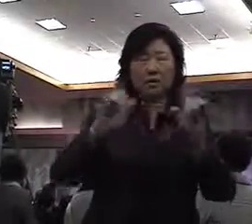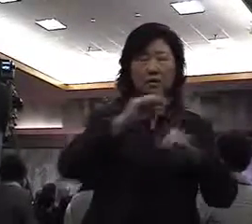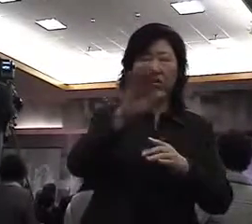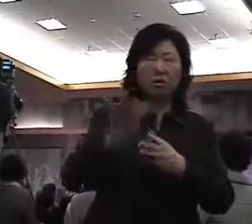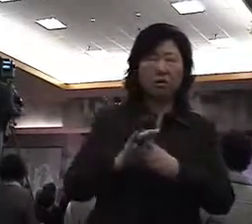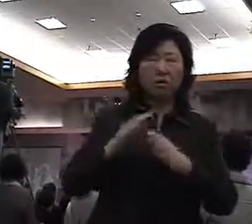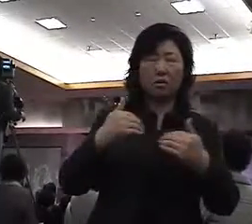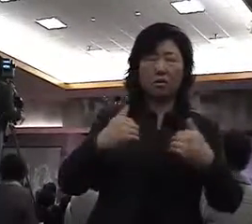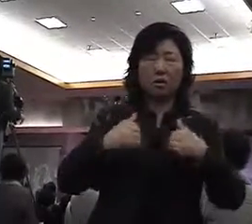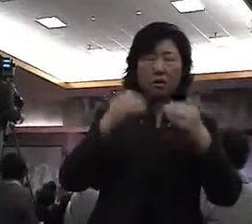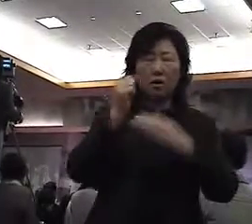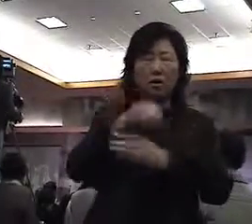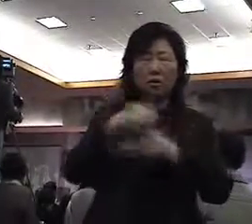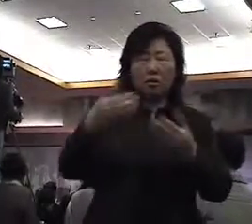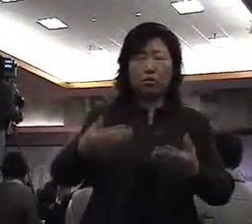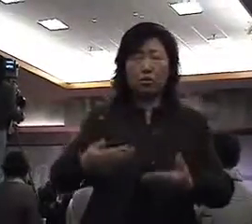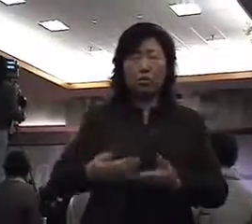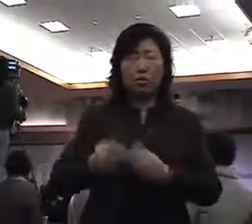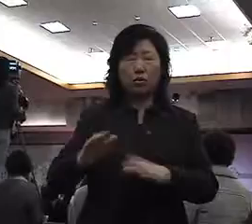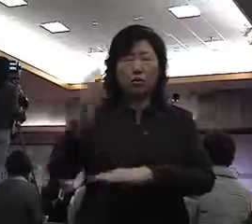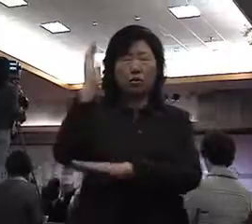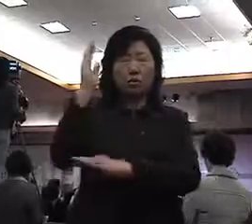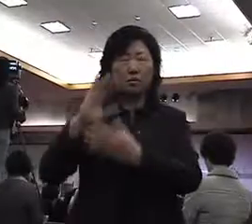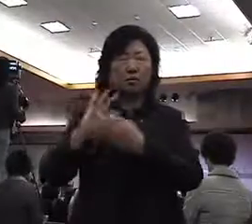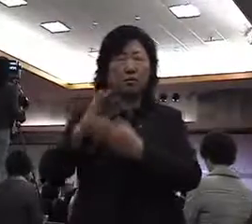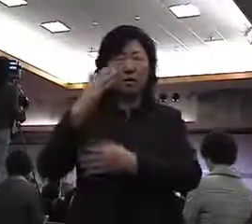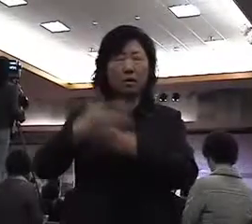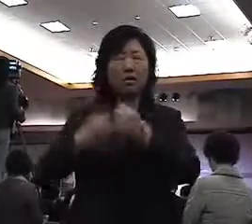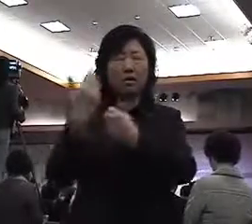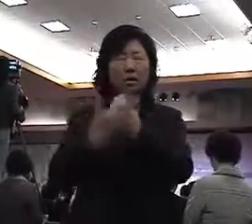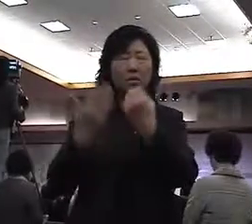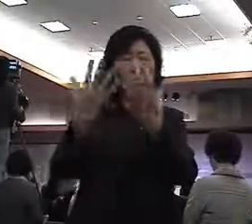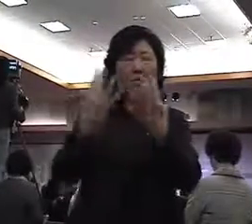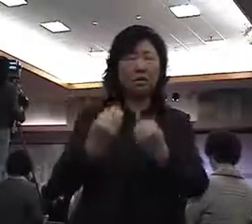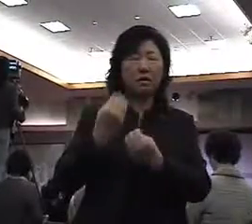이름을 부여합니다. 우리 신앙을